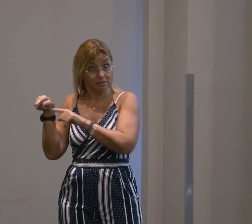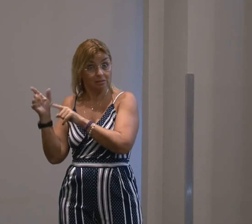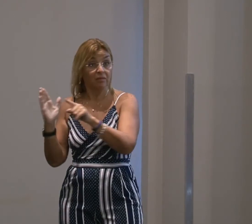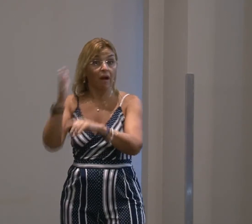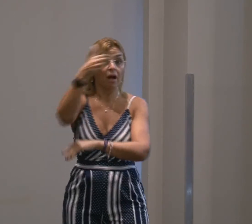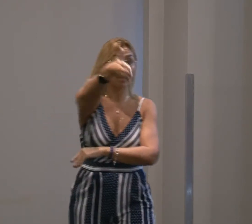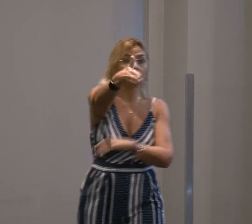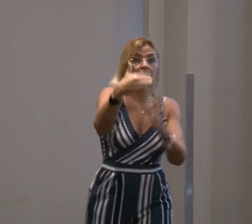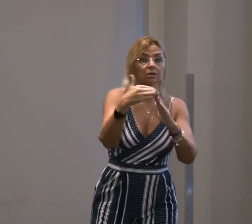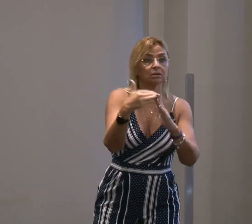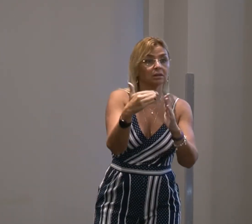corpo.